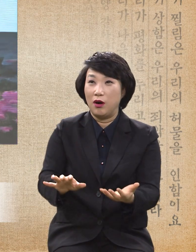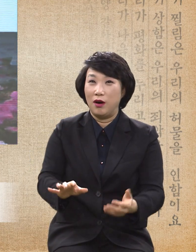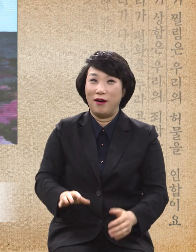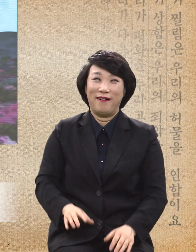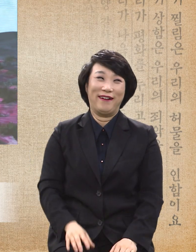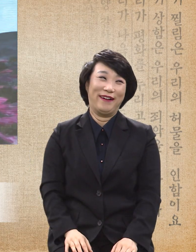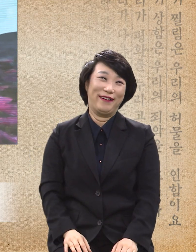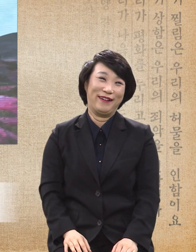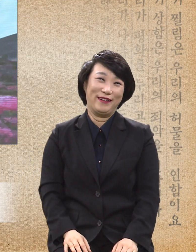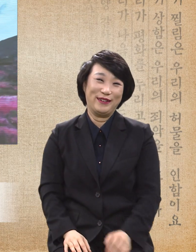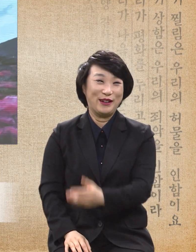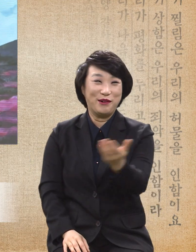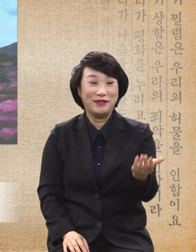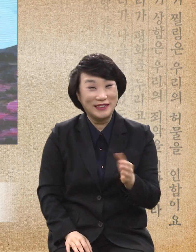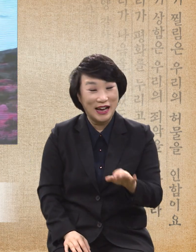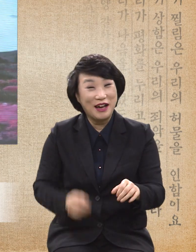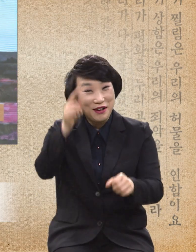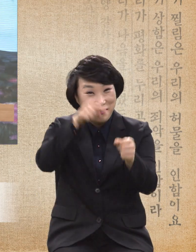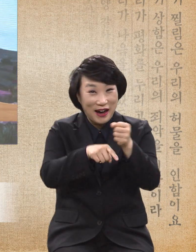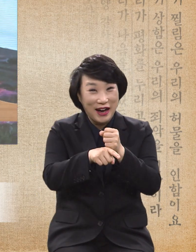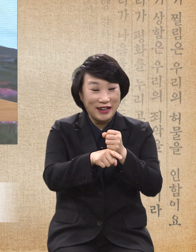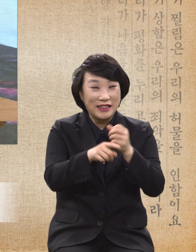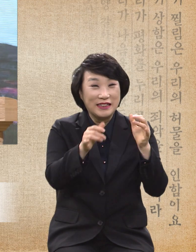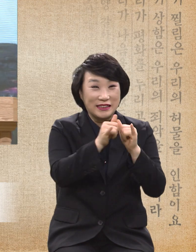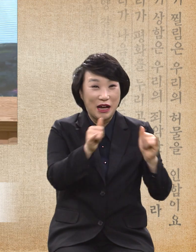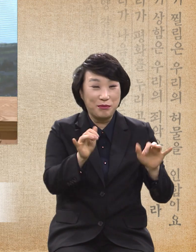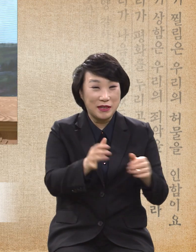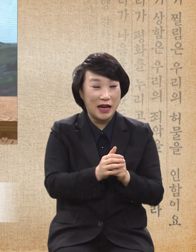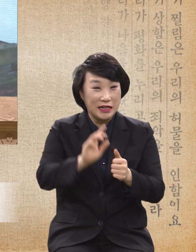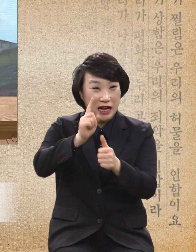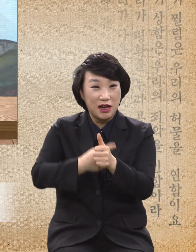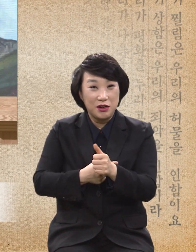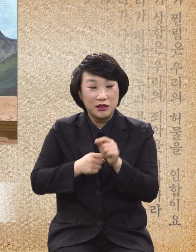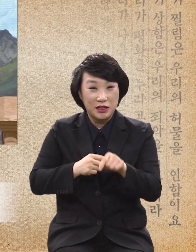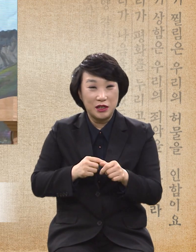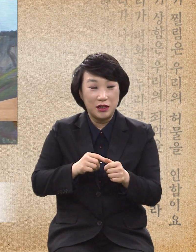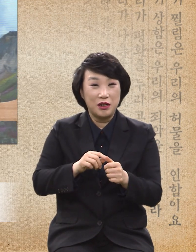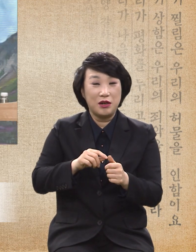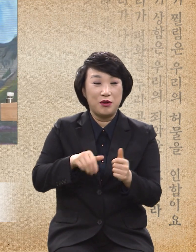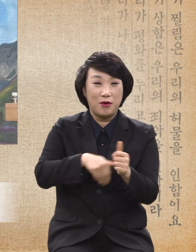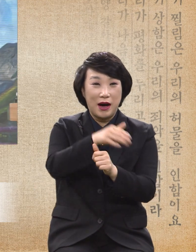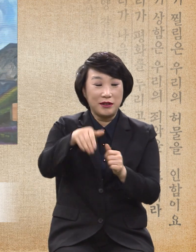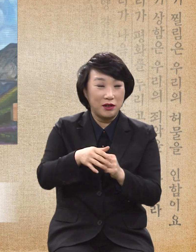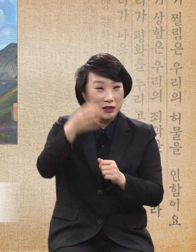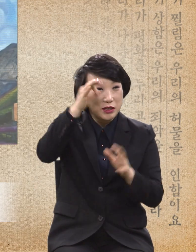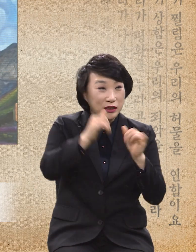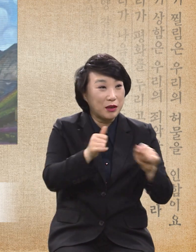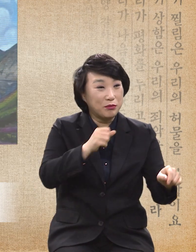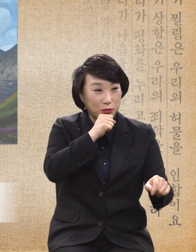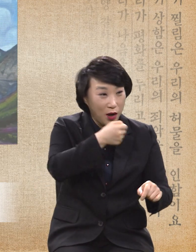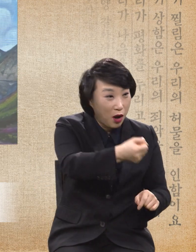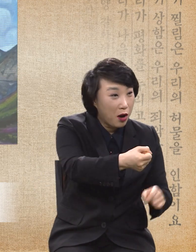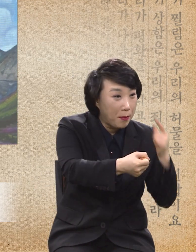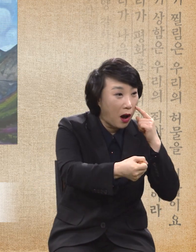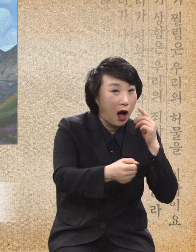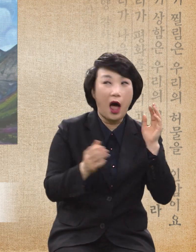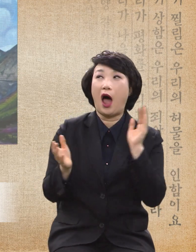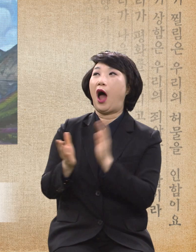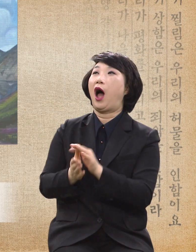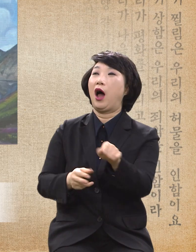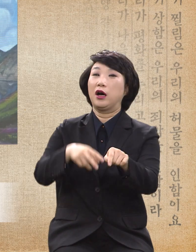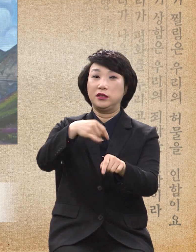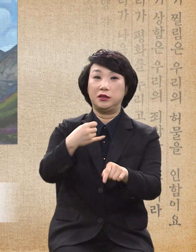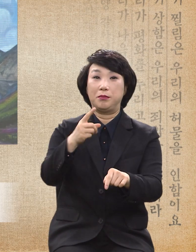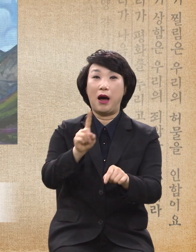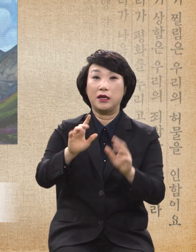아마 과학자들에게 자연 조건을 인정하는 사람들에게 물으면 야 스밧